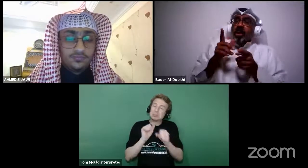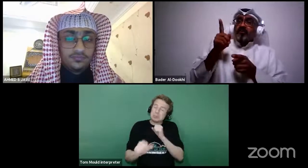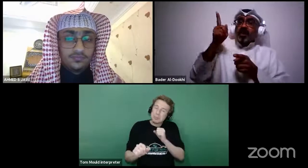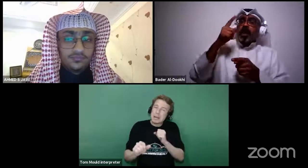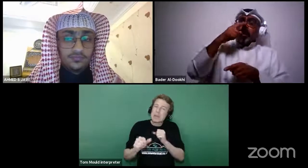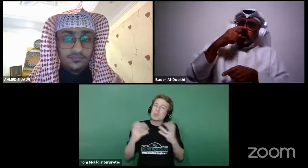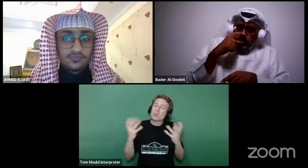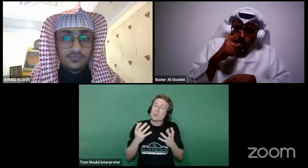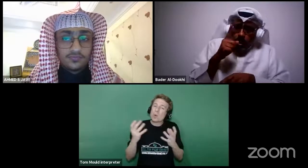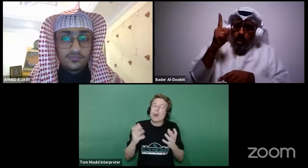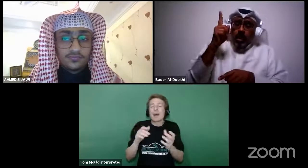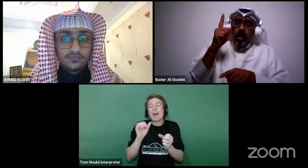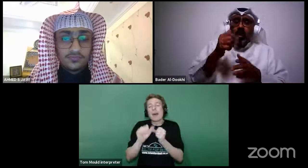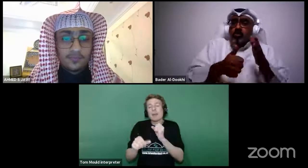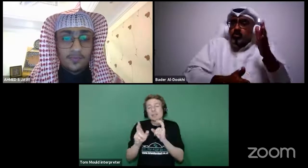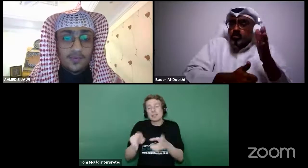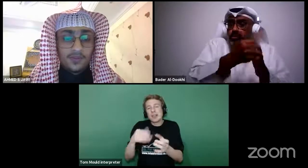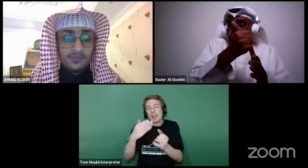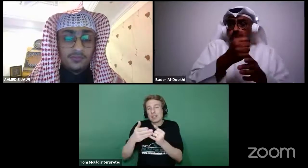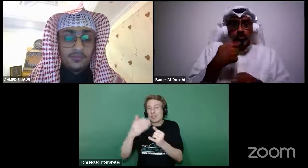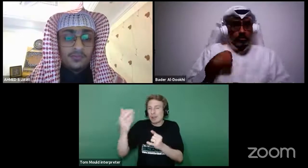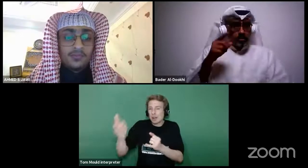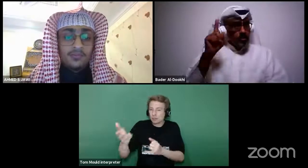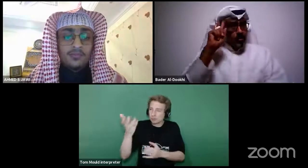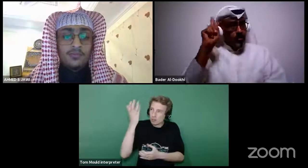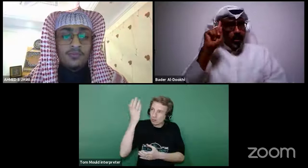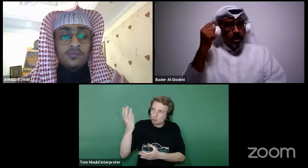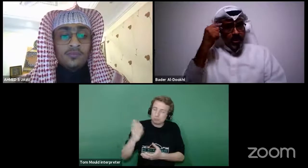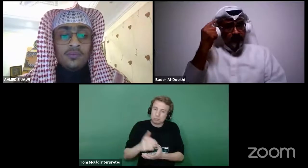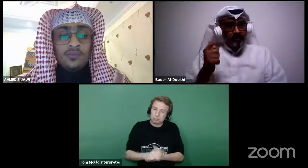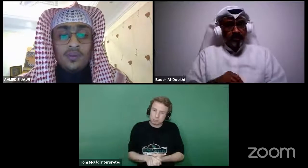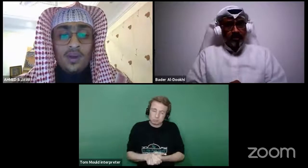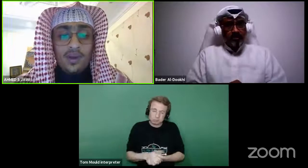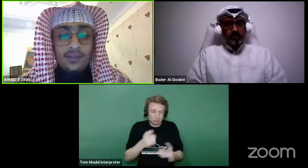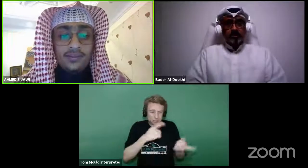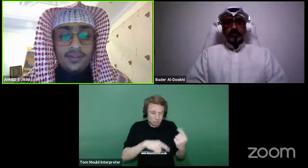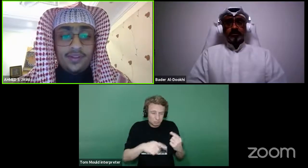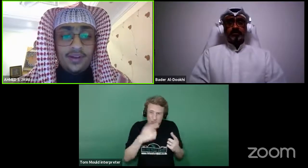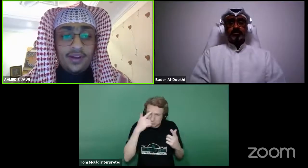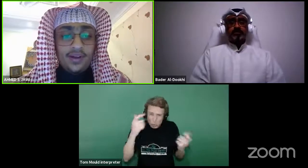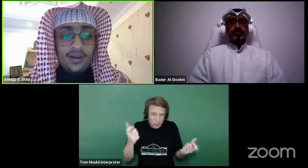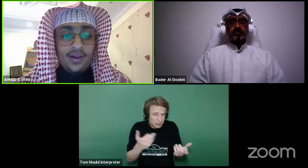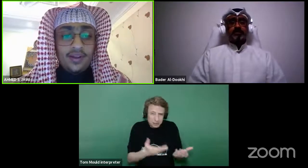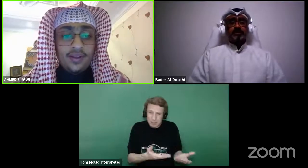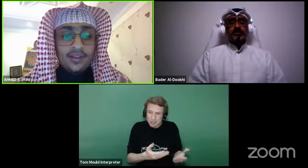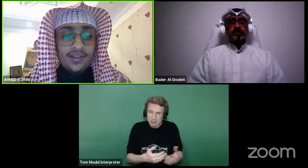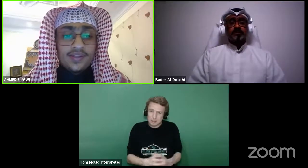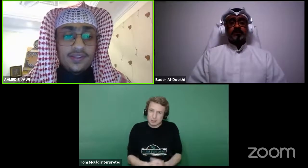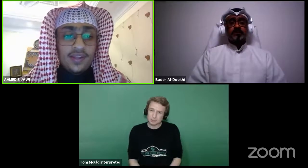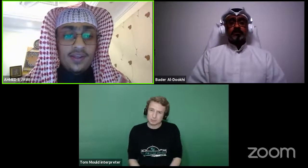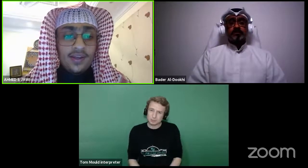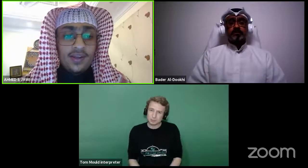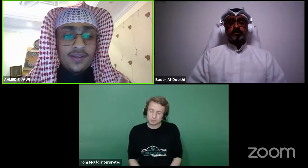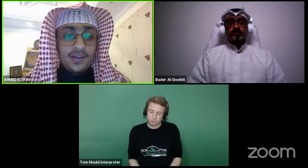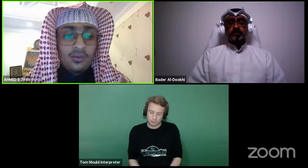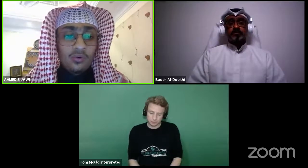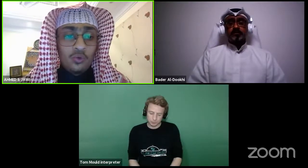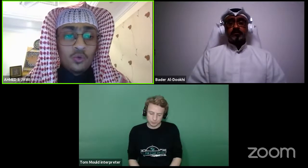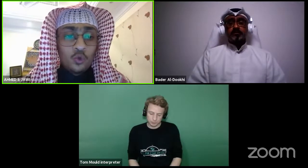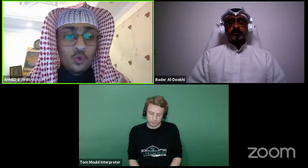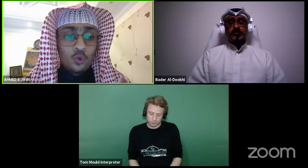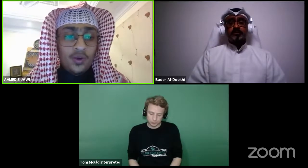Do you not then understand? حتى إذا